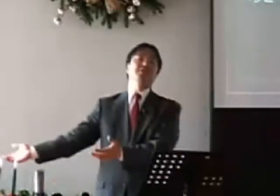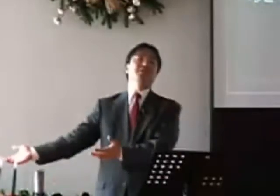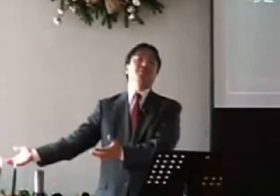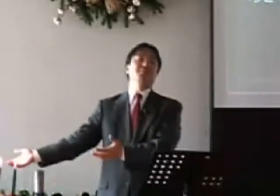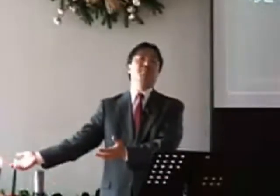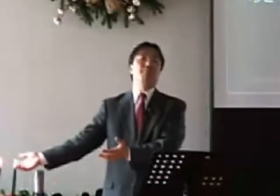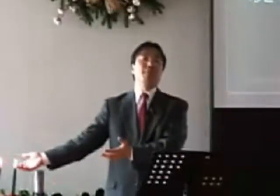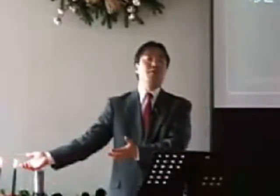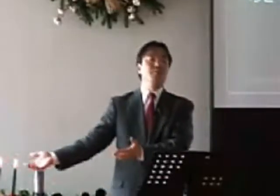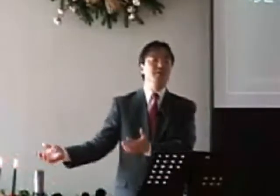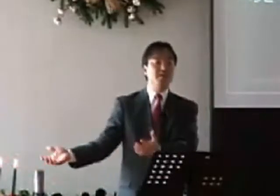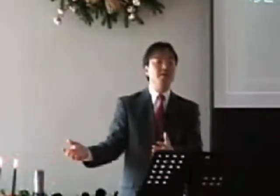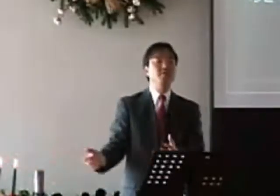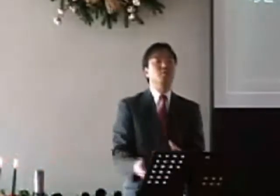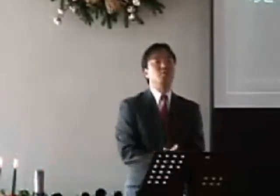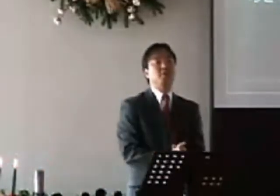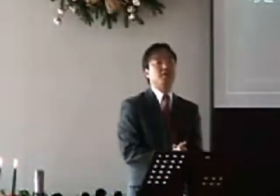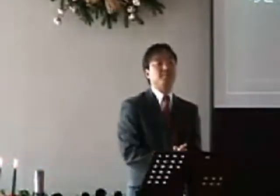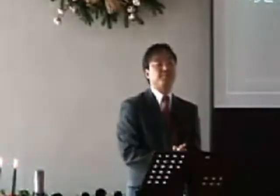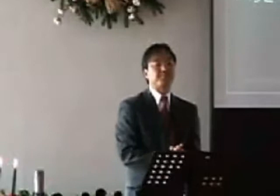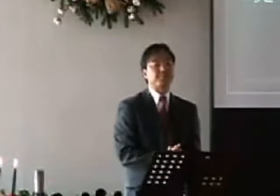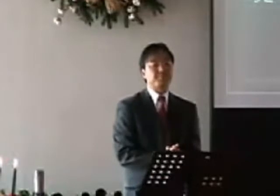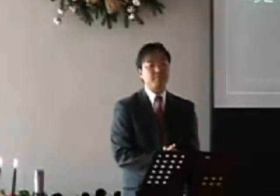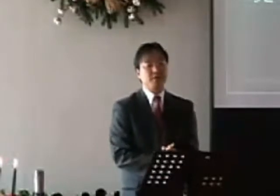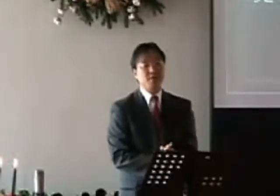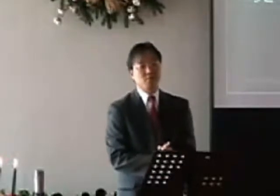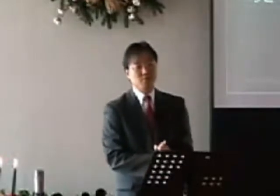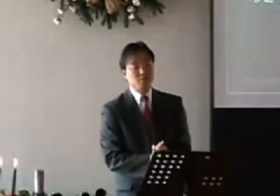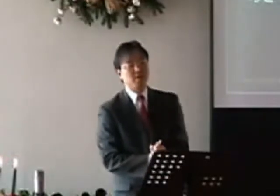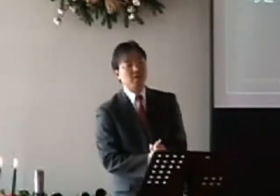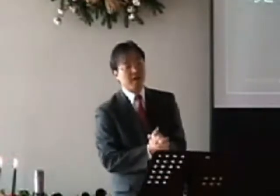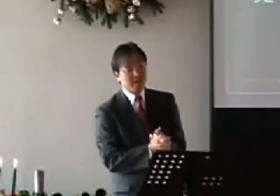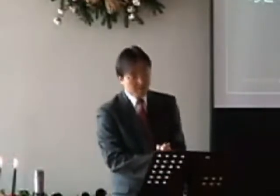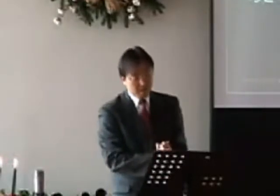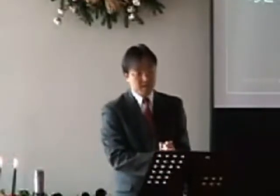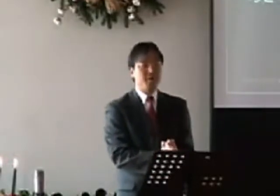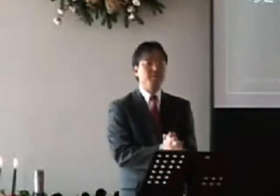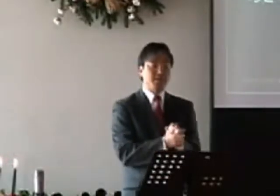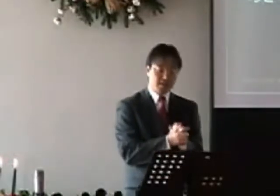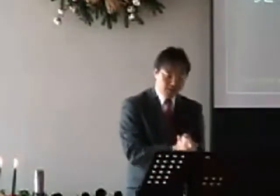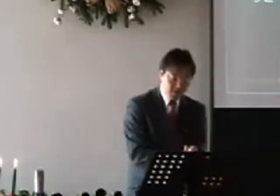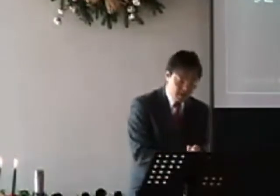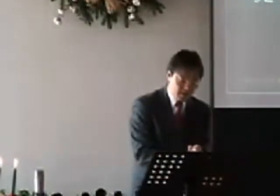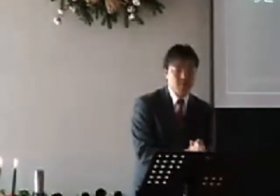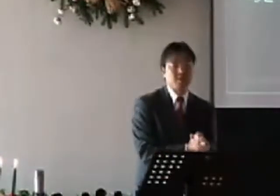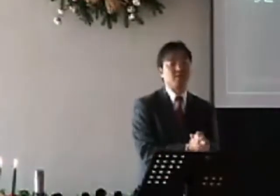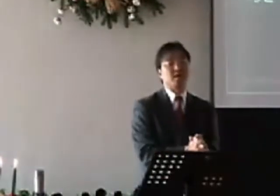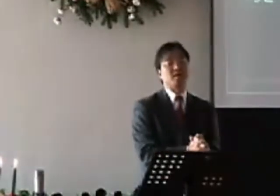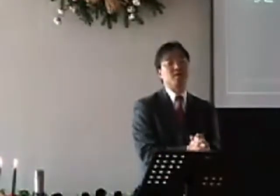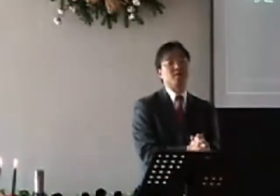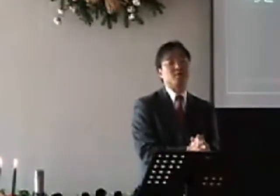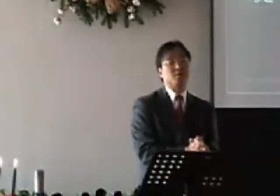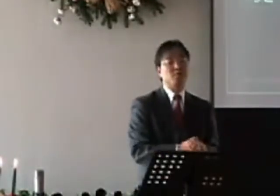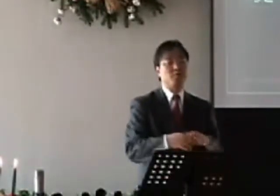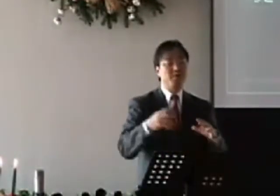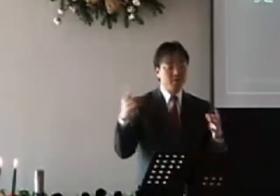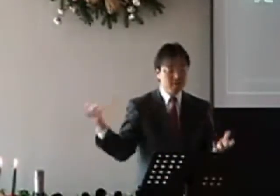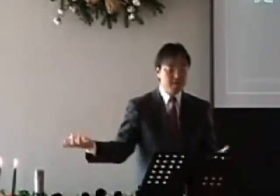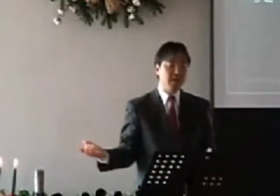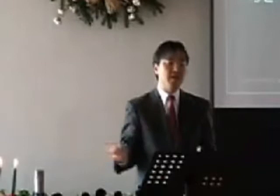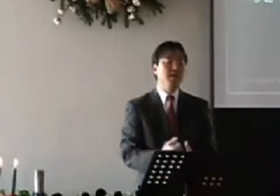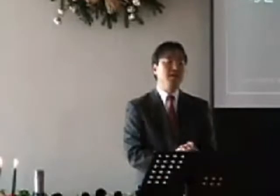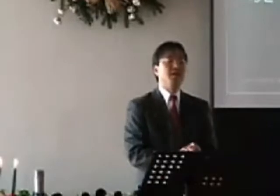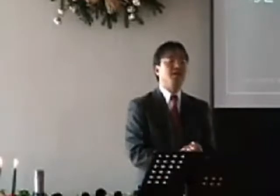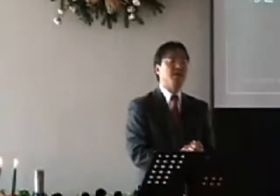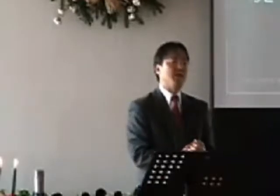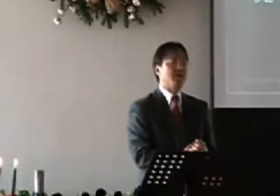溢れて礼拝したと書いてあるんです。で、何千キロも苦しい思いをして、もう死にそうな目にあって、そしてようやく見つ